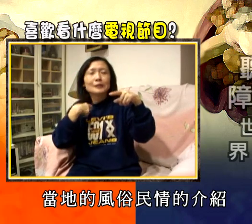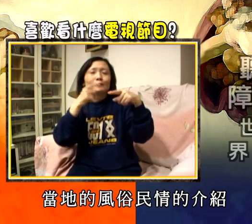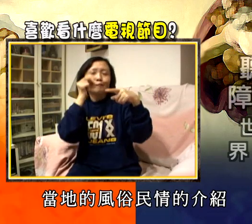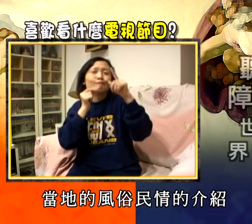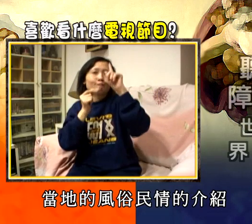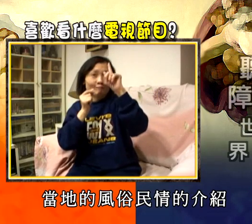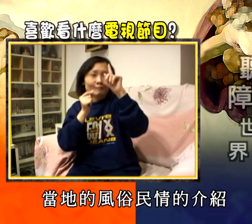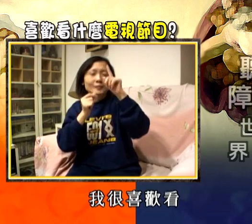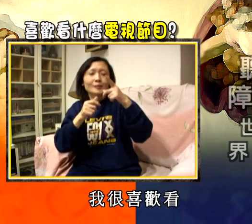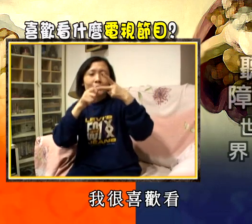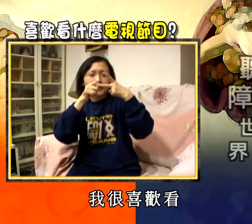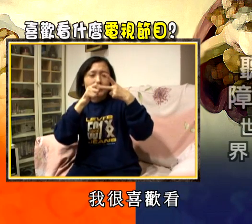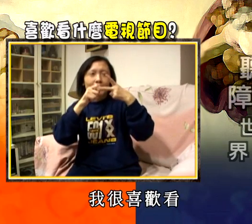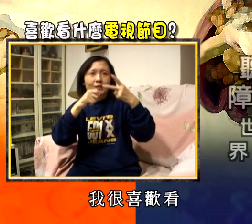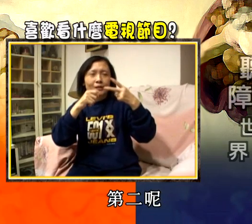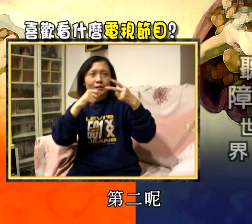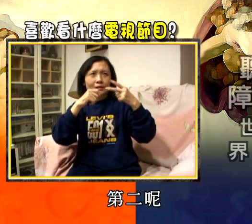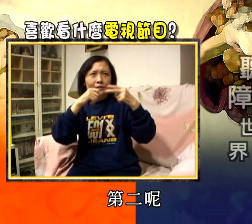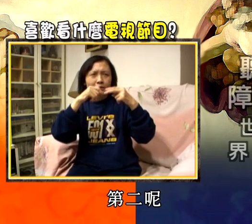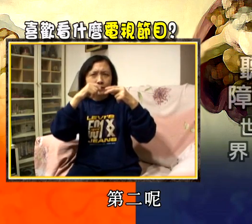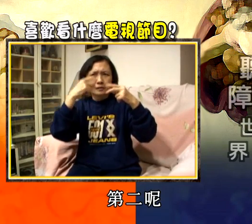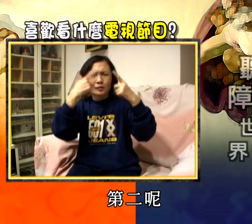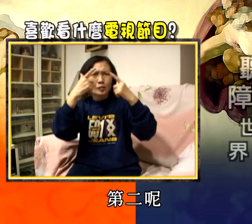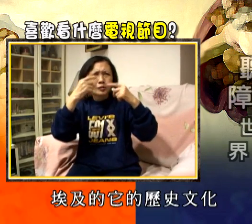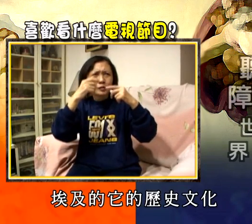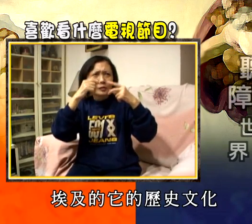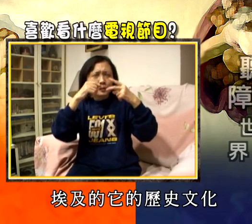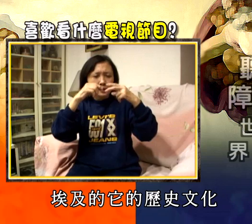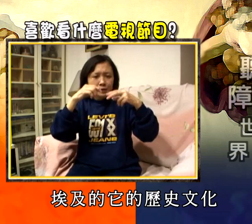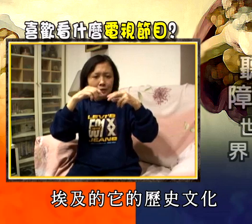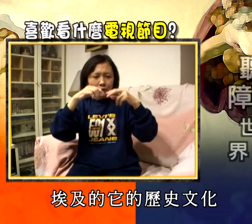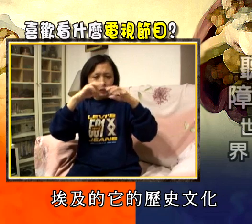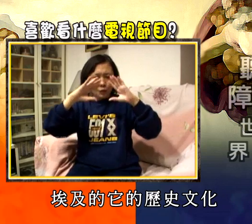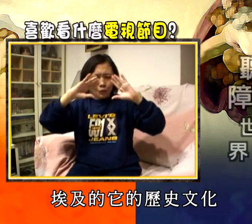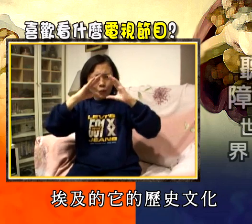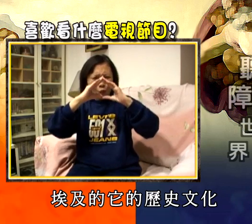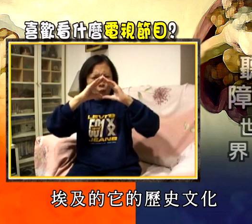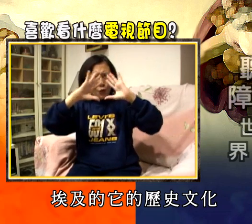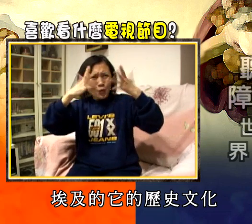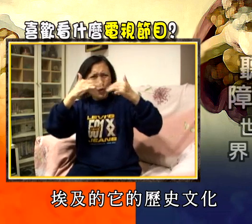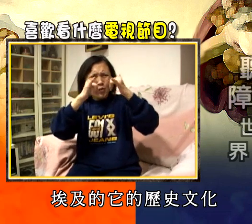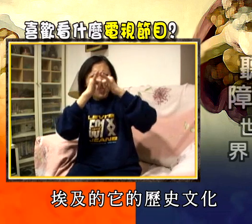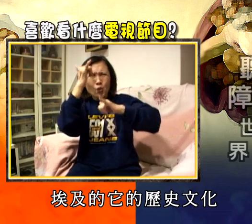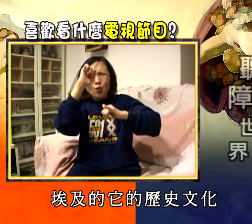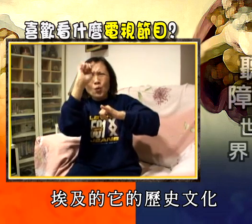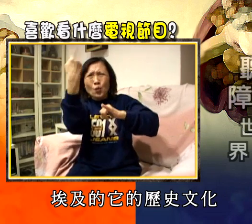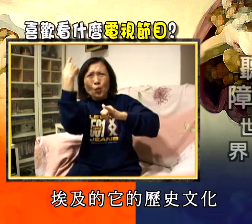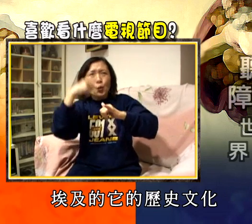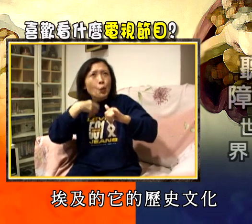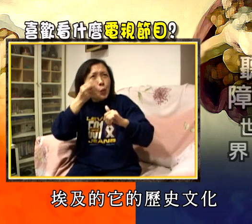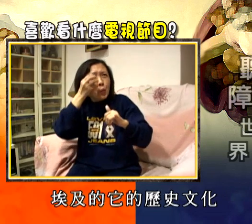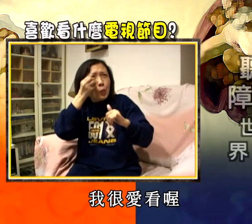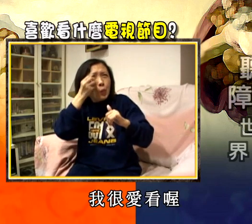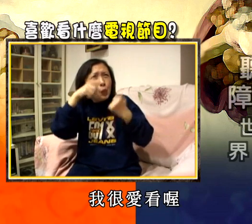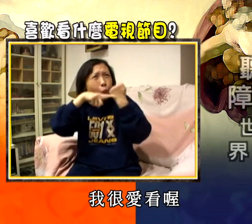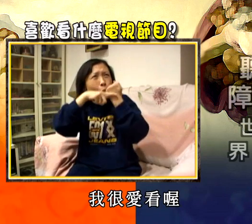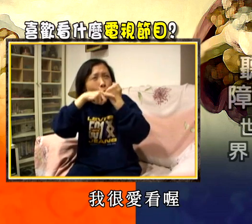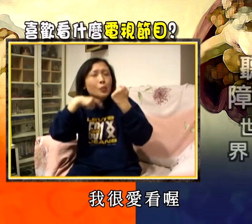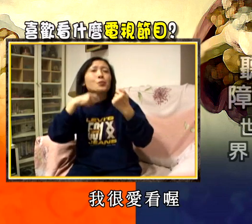介绍，我很喜欢看。第二呢，埃及的它的历史文化啊，我很爱看哦，